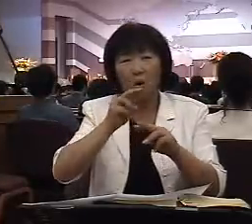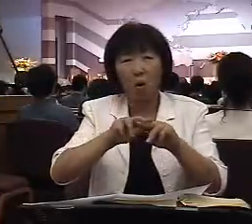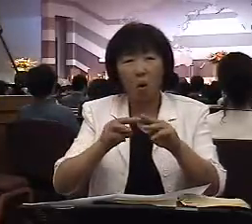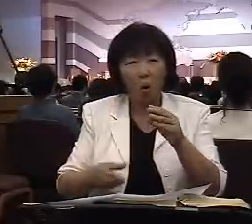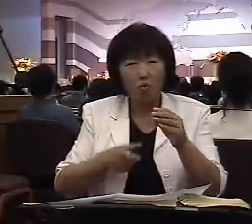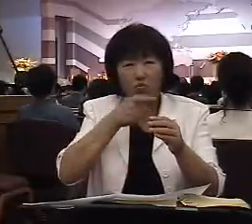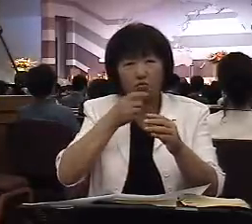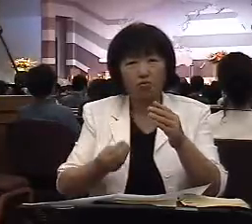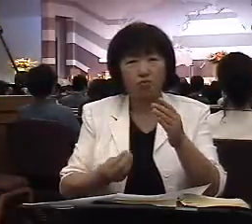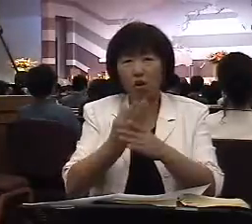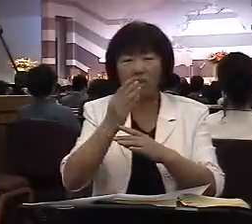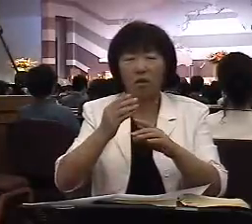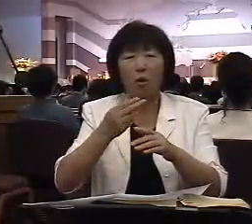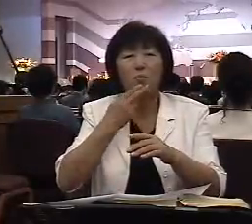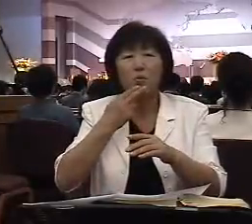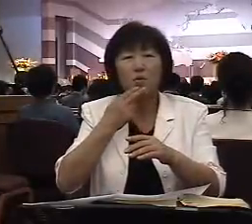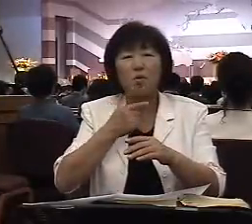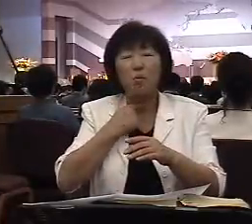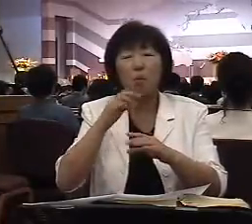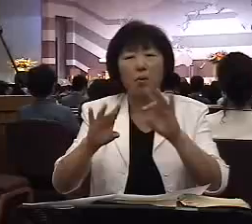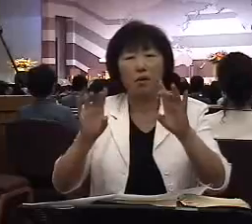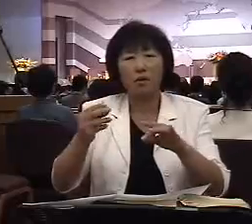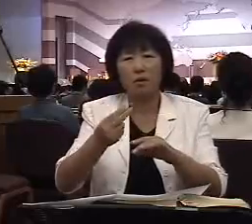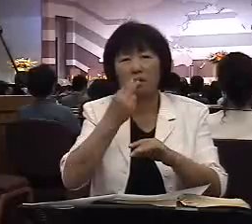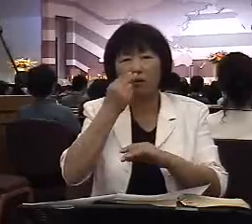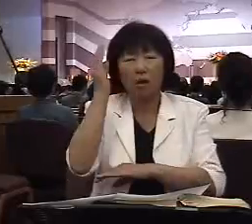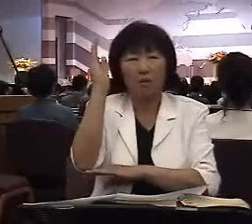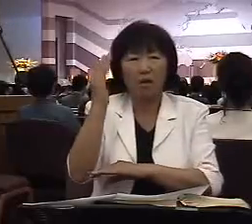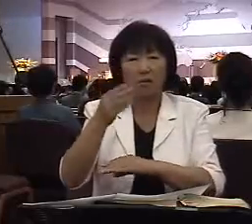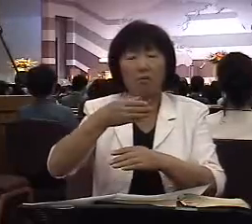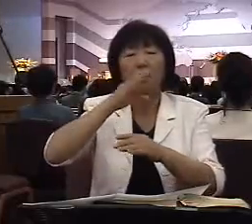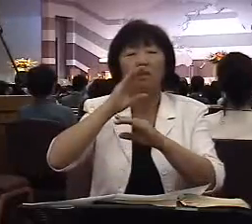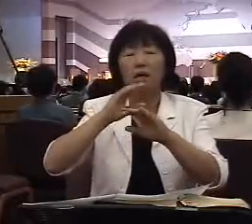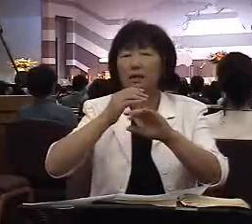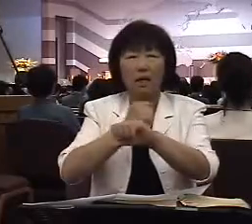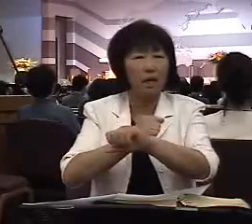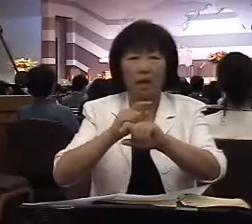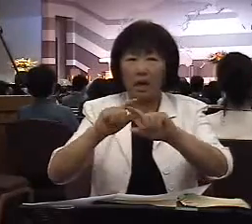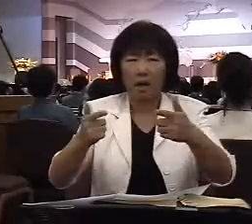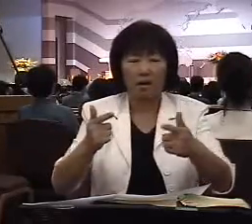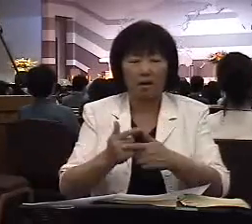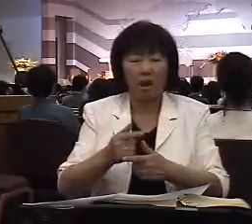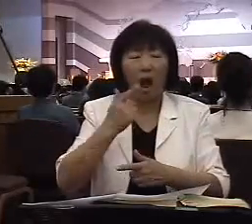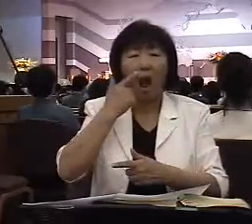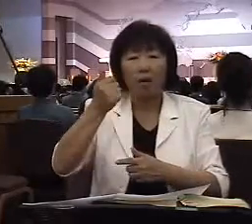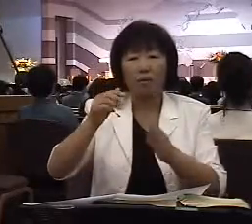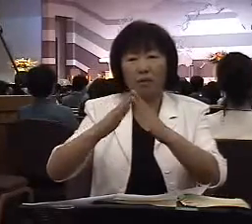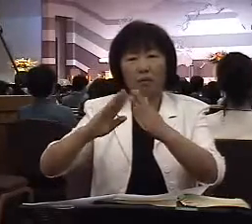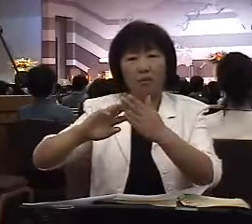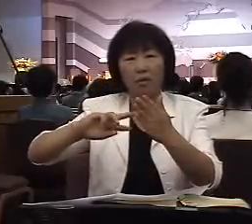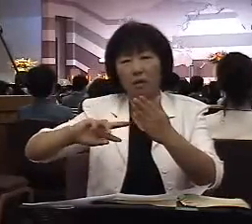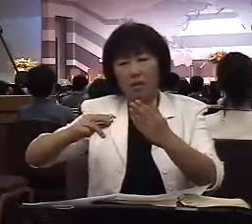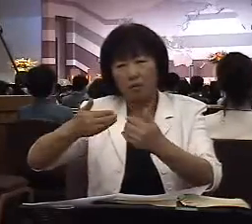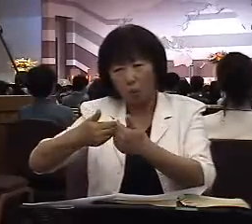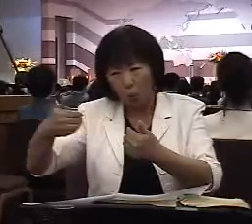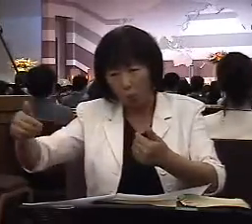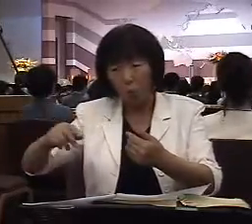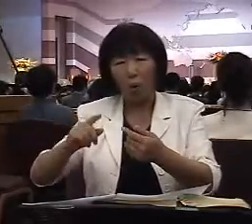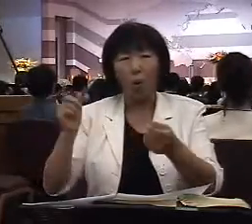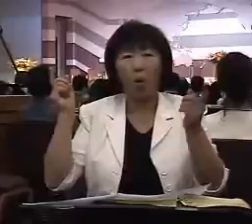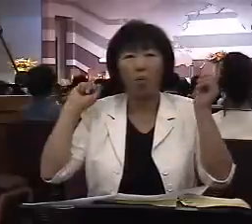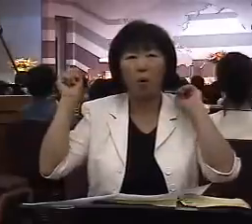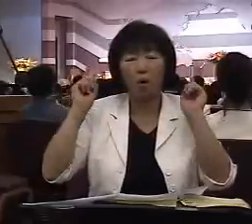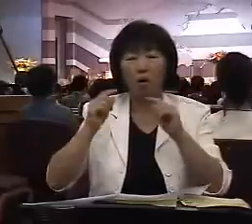없어서 목마른 영혼들에게 생수의 말씀을 마시게 하지 아니하였고 아버지의 집을 떠나 유리방황하며 나그네